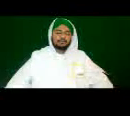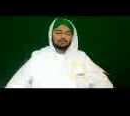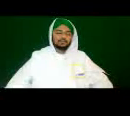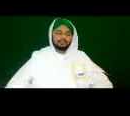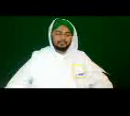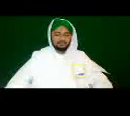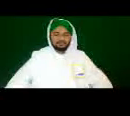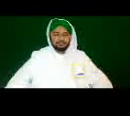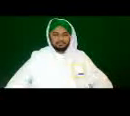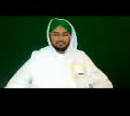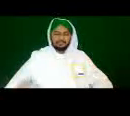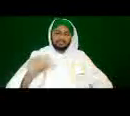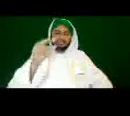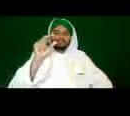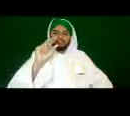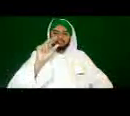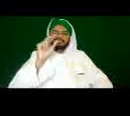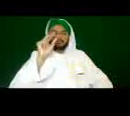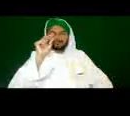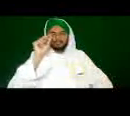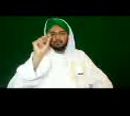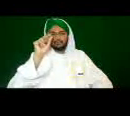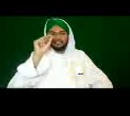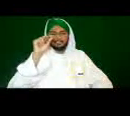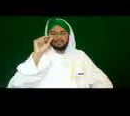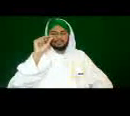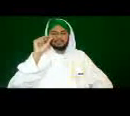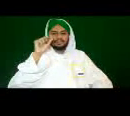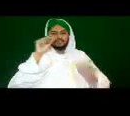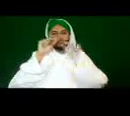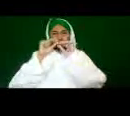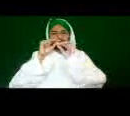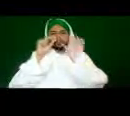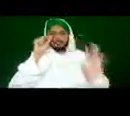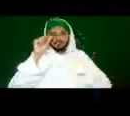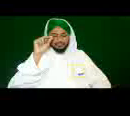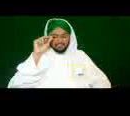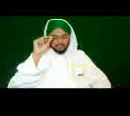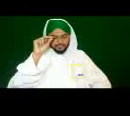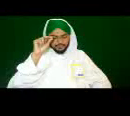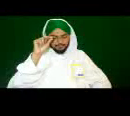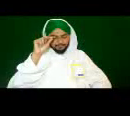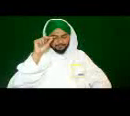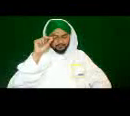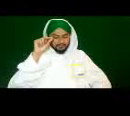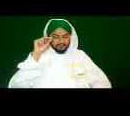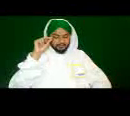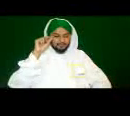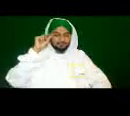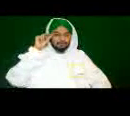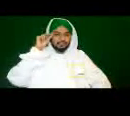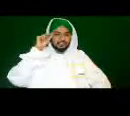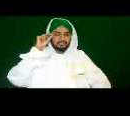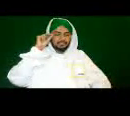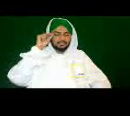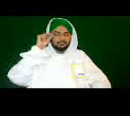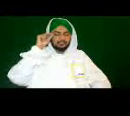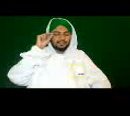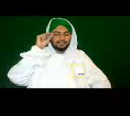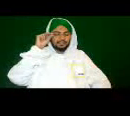یوں ہے کہ انگوٹھا شہادت اور اس کے برابر والی انگلی لے لیجئے اور اس کو آنکھ کے قریب یہاں لے آئیے، آنکھ